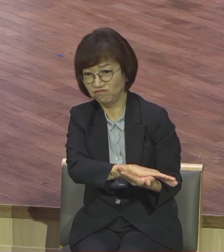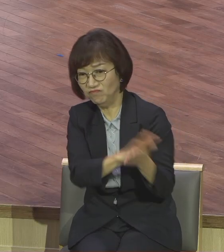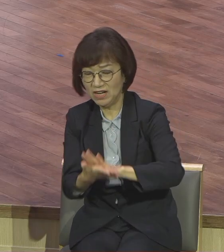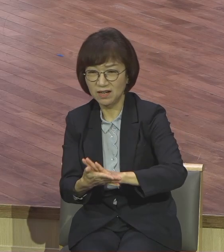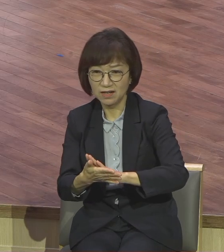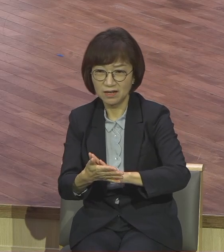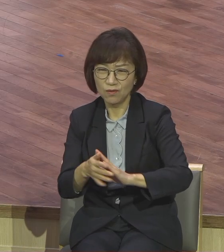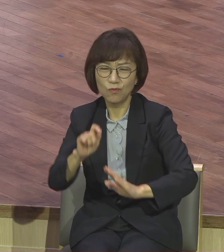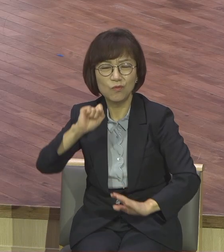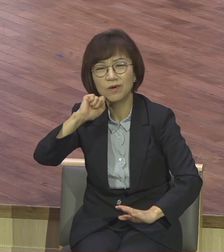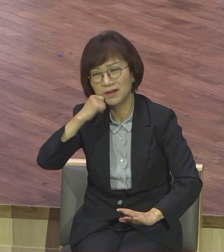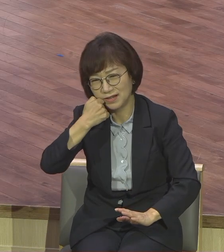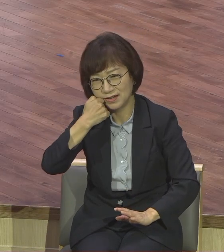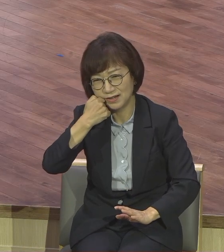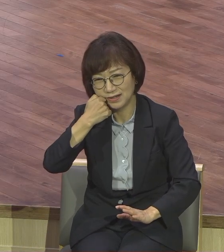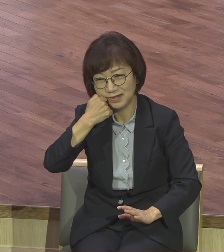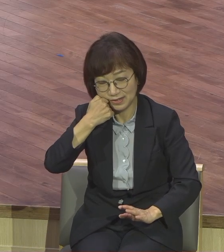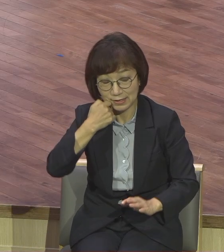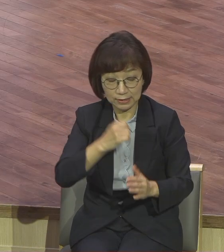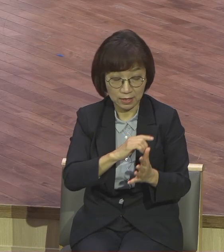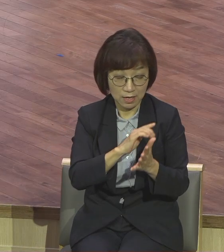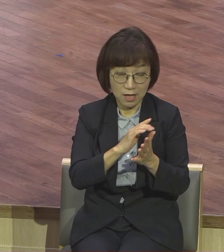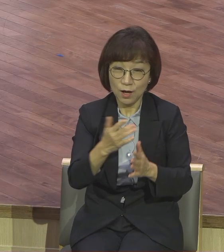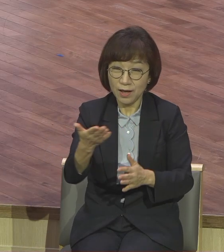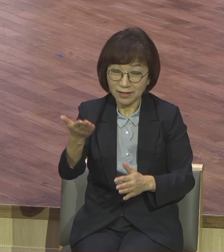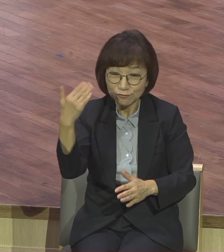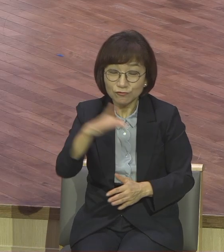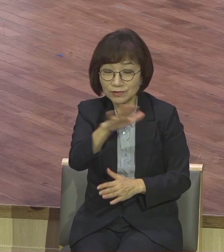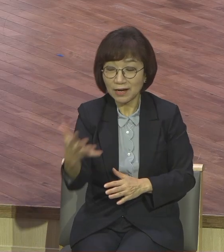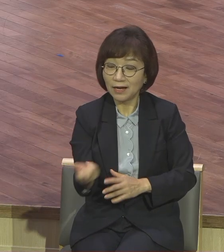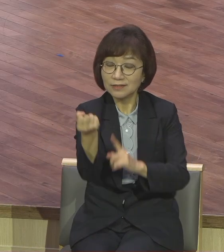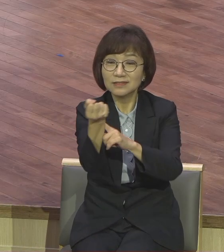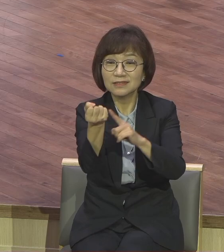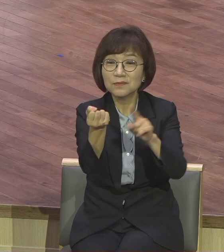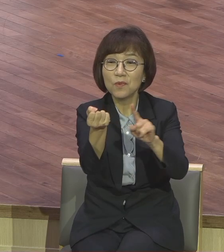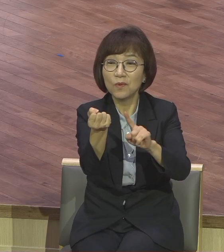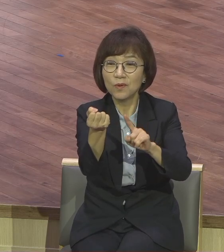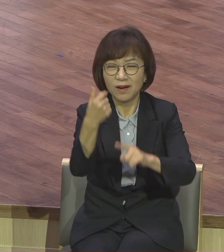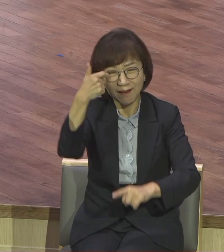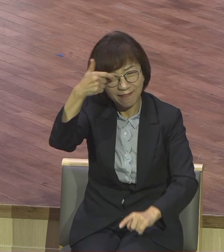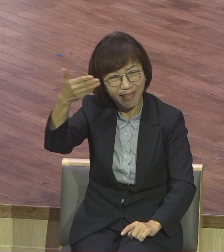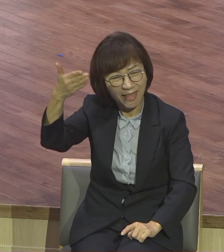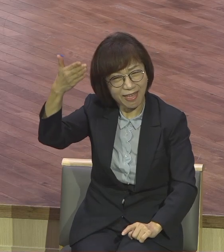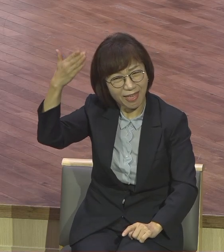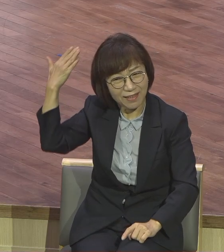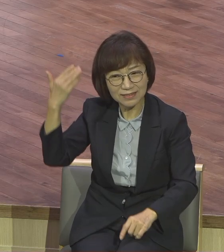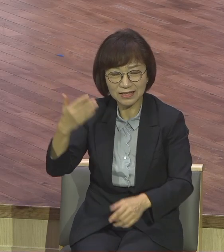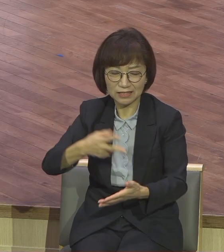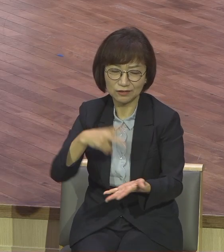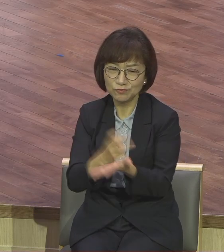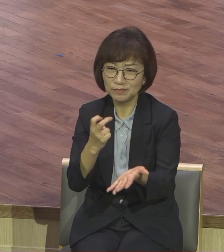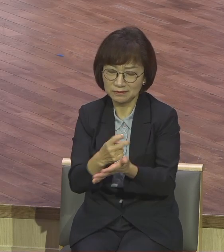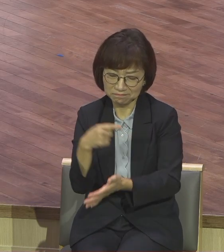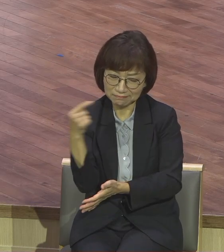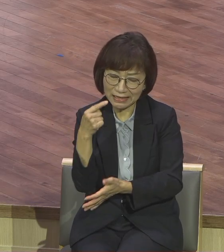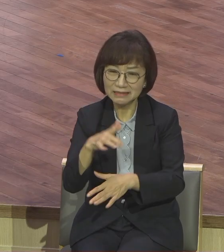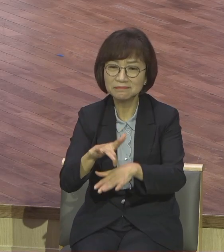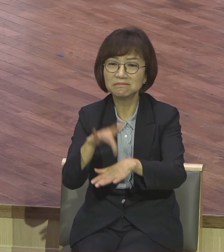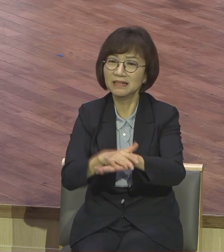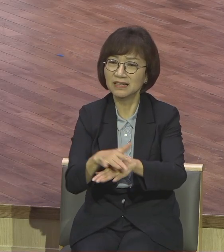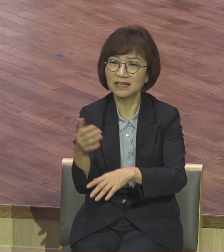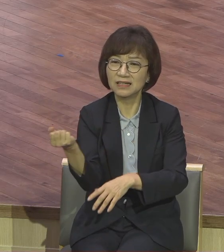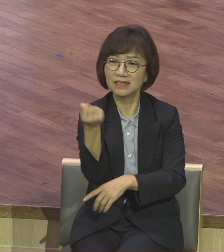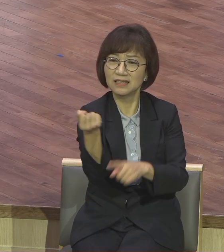한마디로 표현하면 이 무슨 체질입니까? 우리가 했던 체질, 예체질, 율법 체질이에요. 이